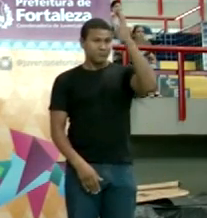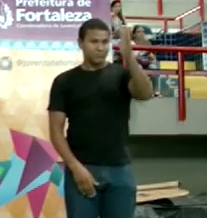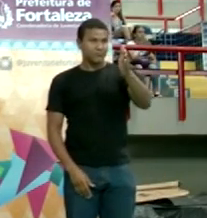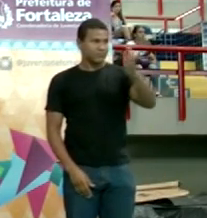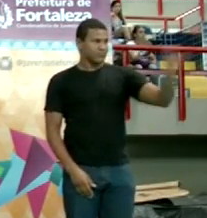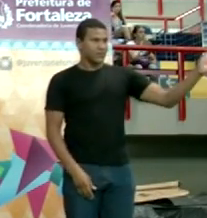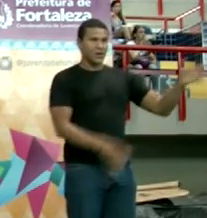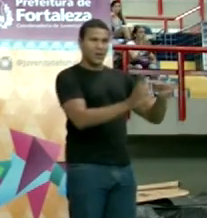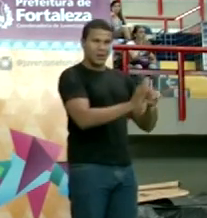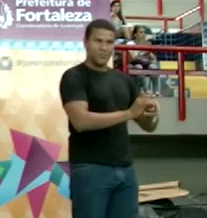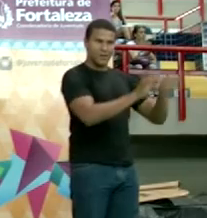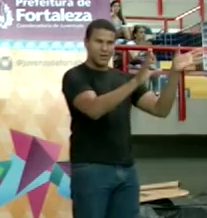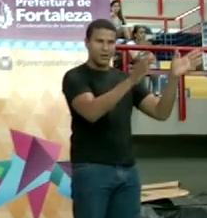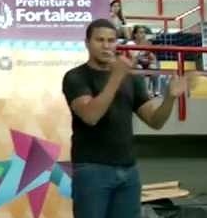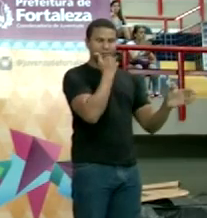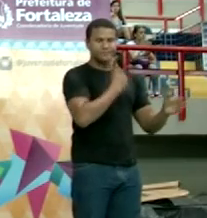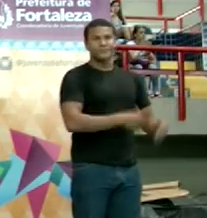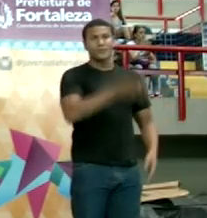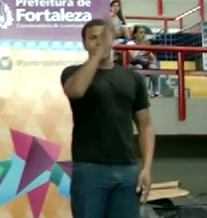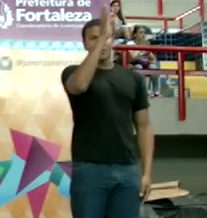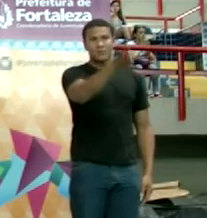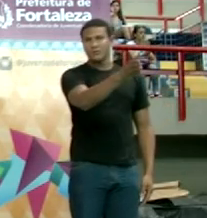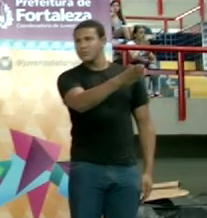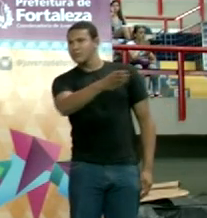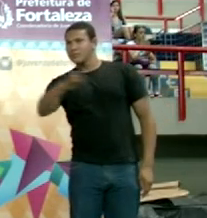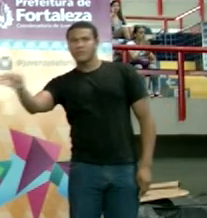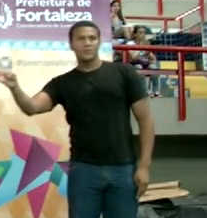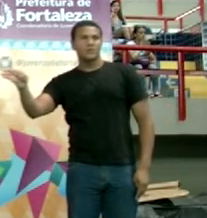Partido Conservador, o pessoal daqui para cá, no poder.